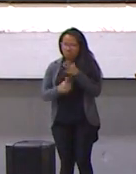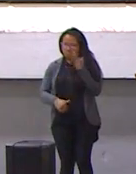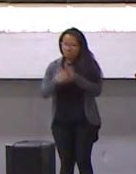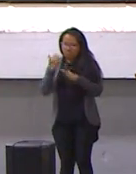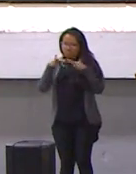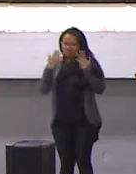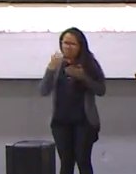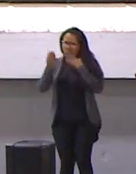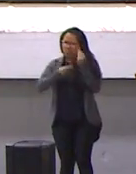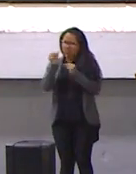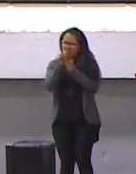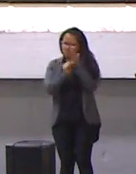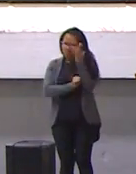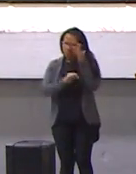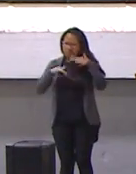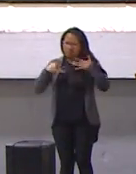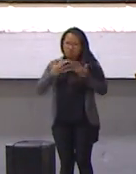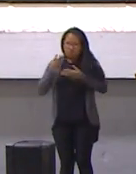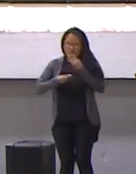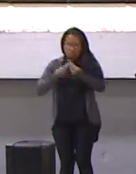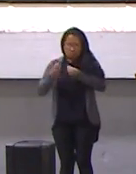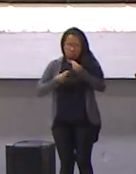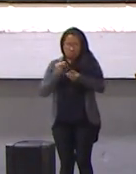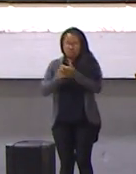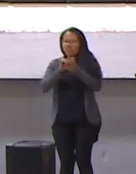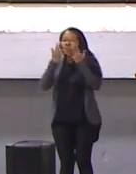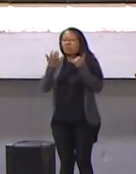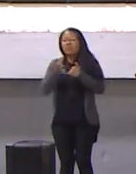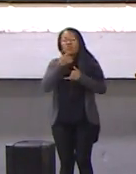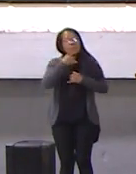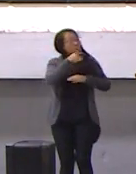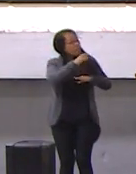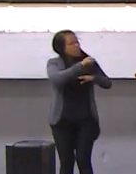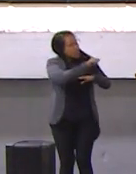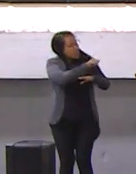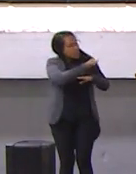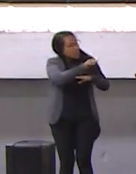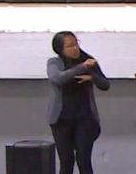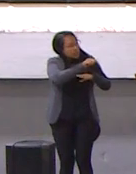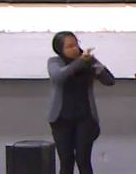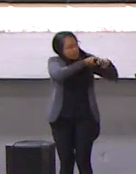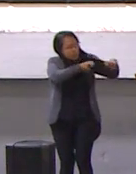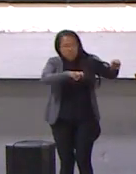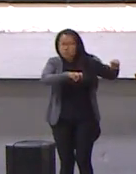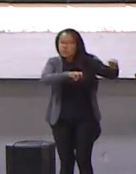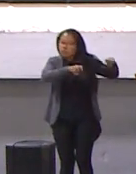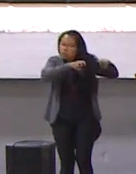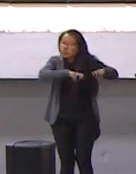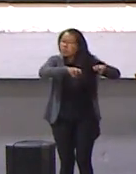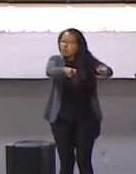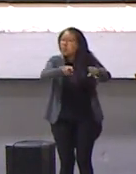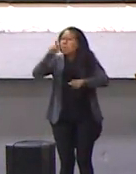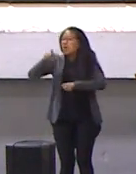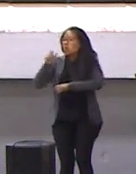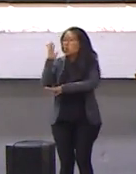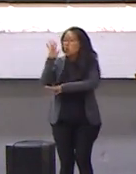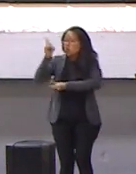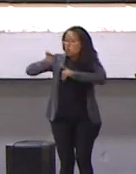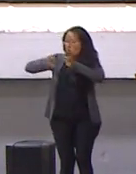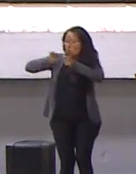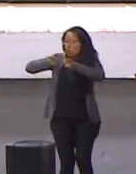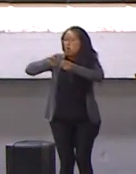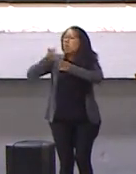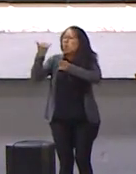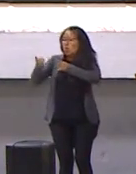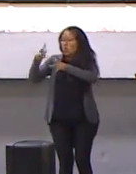siguiente manera la mesa directiva baja al auditorio y los participantes y moderadores suben a la